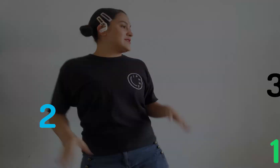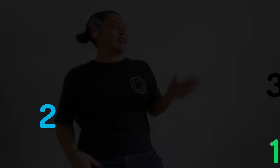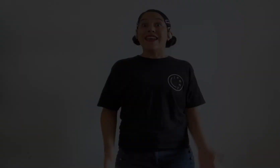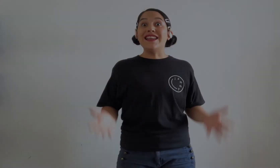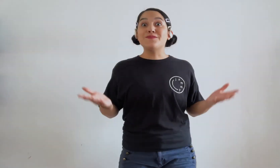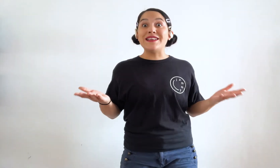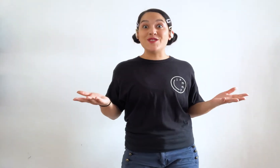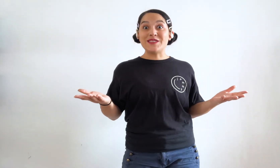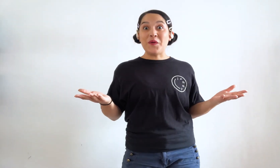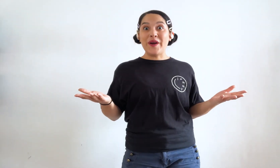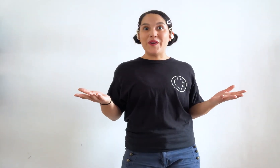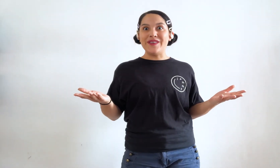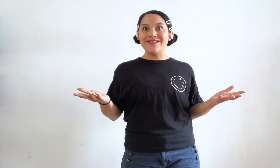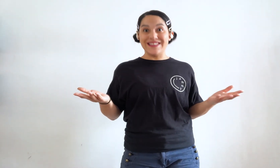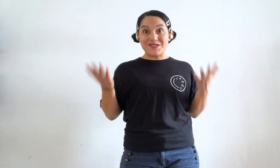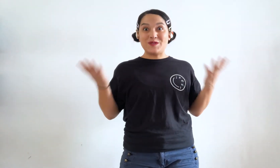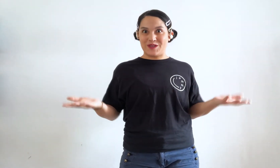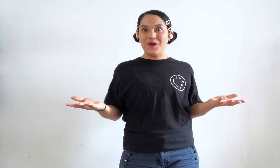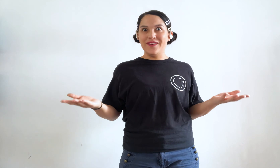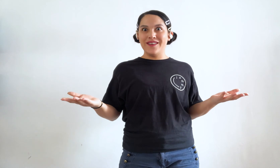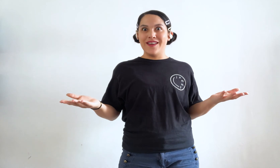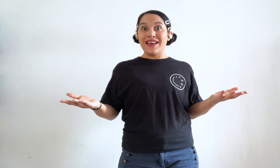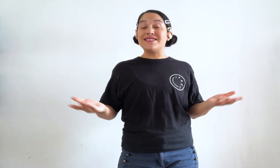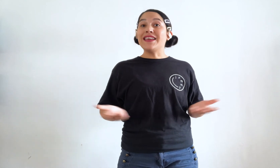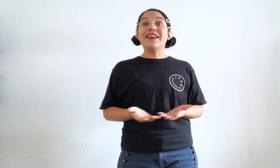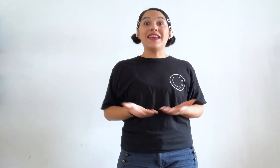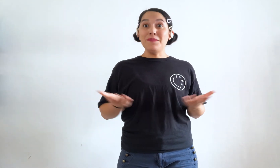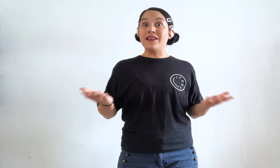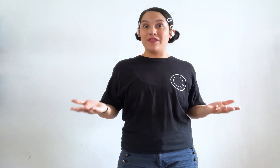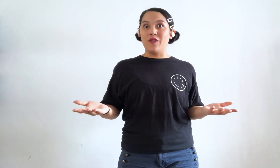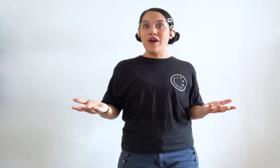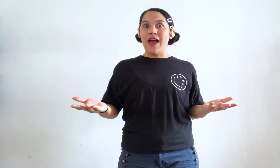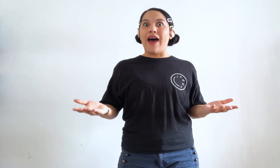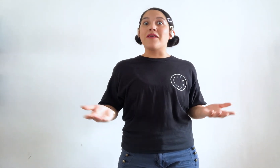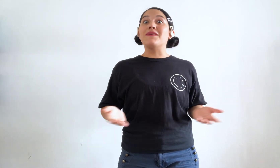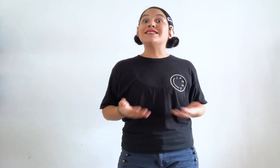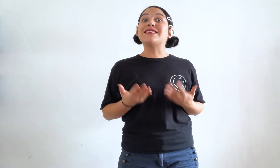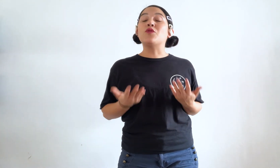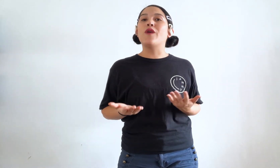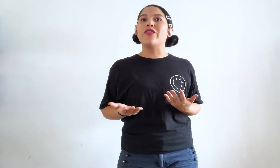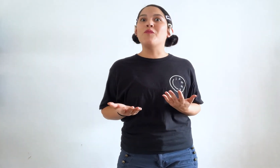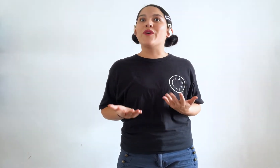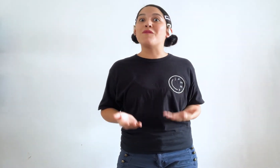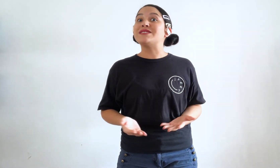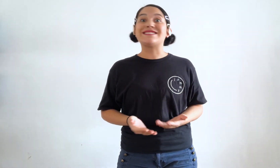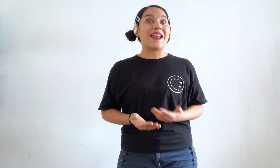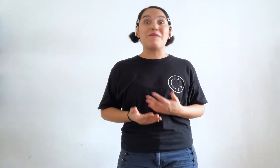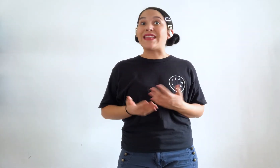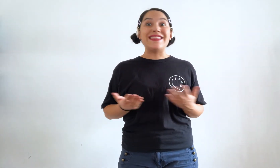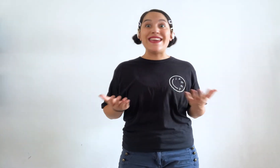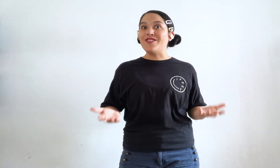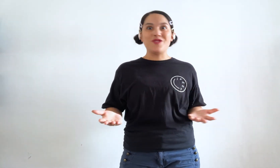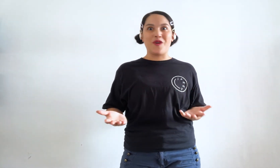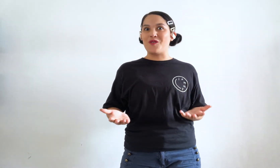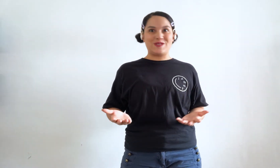1, 2, 3, 4, 5. ¿Qué les pareció este juego? ¿Les gustó? Está increíble, ¿no? Además de estar jugando, podemos estar aprendiendo todos los